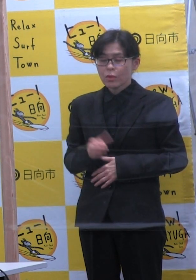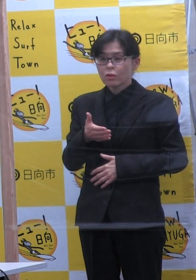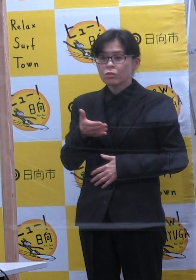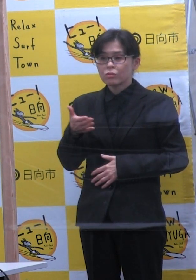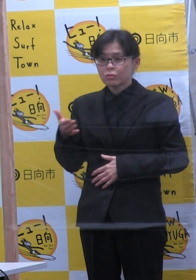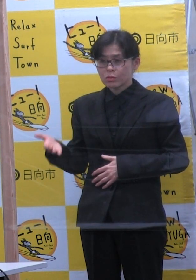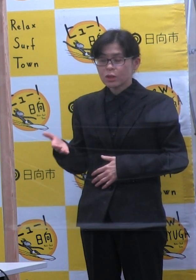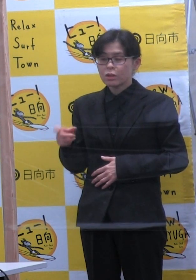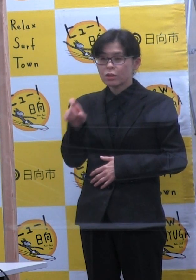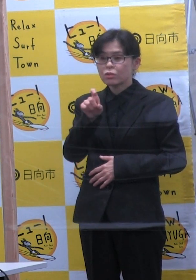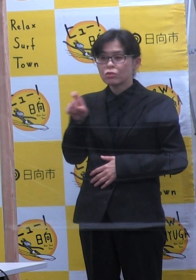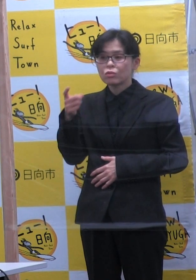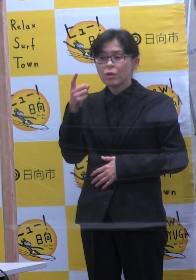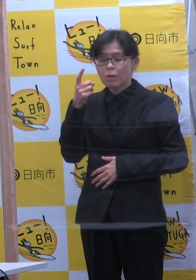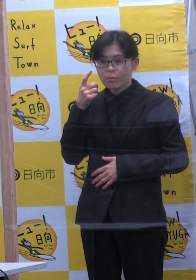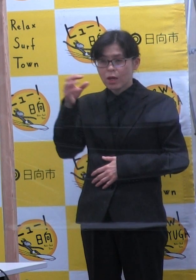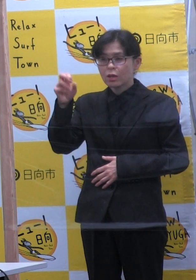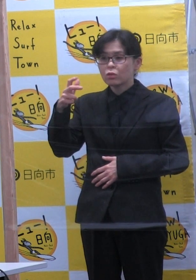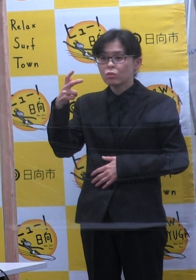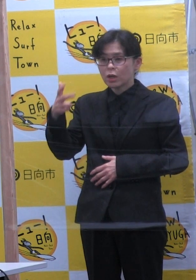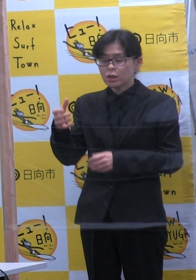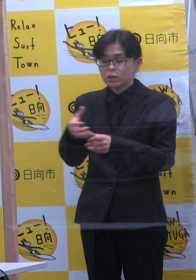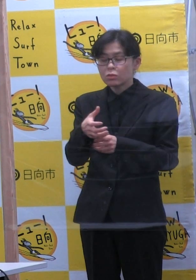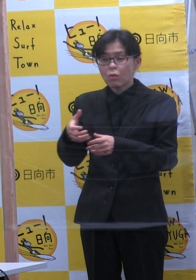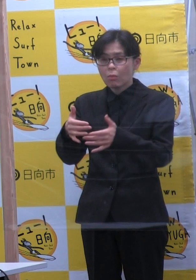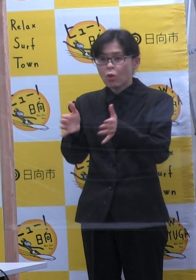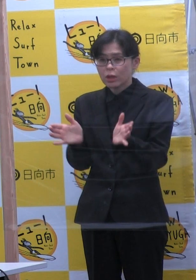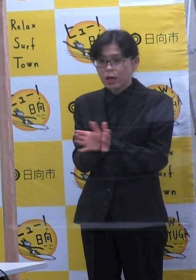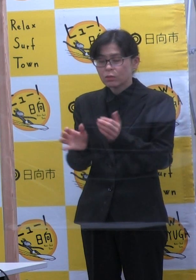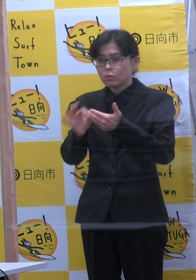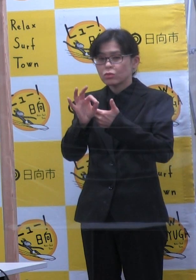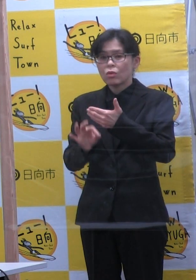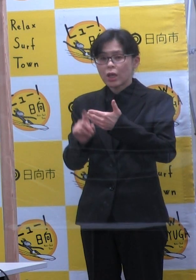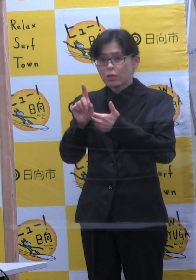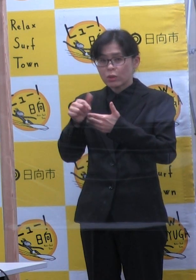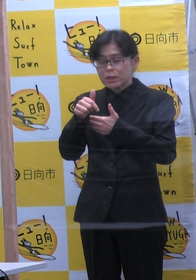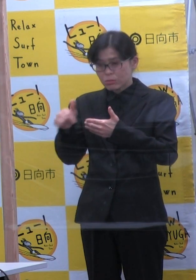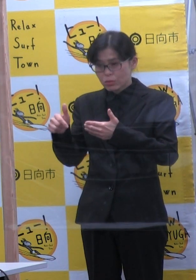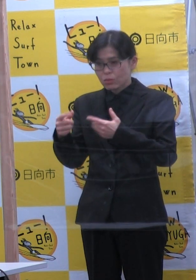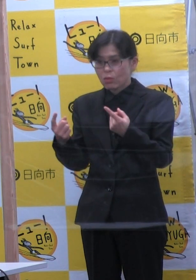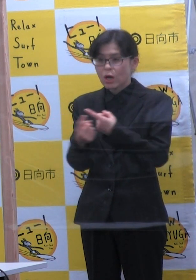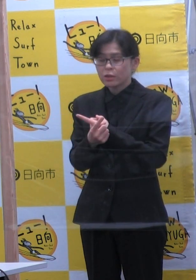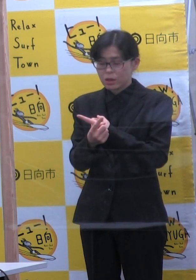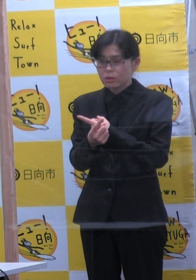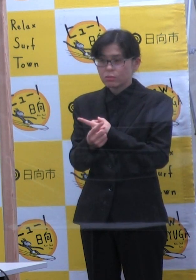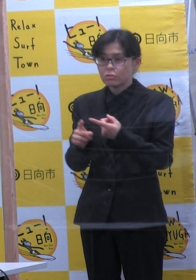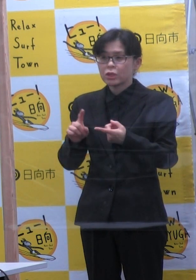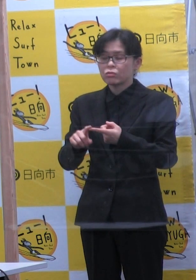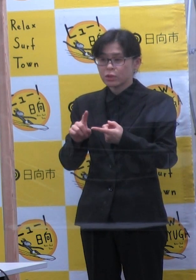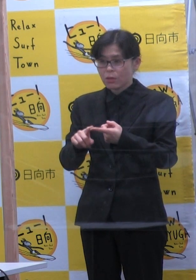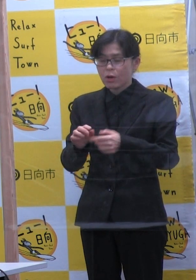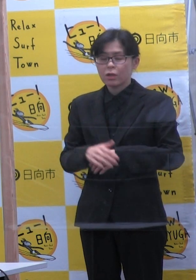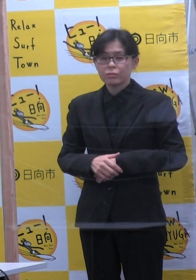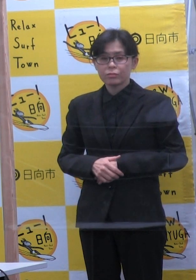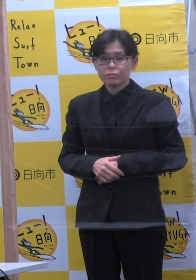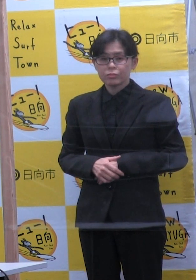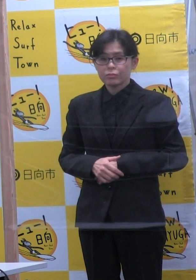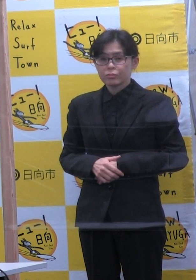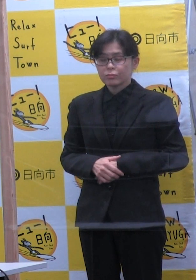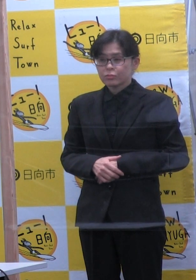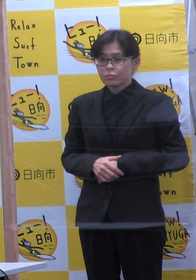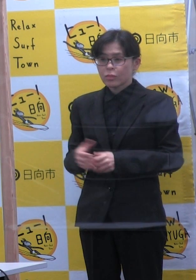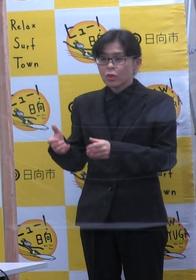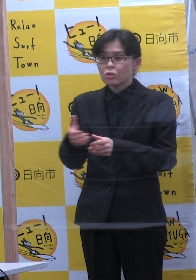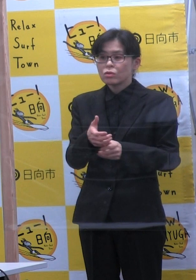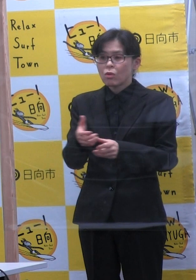次に10番の日向市消防団条例の一部を改正する条例については、